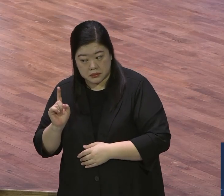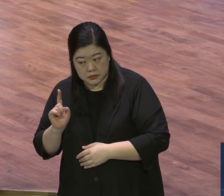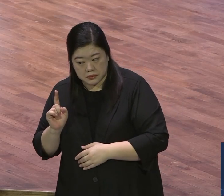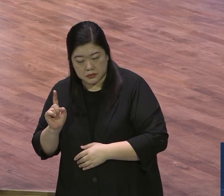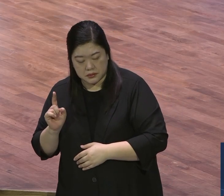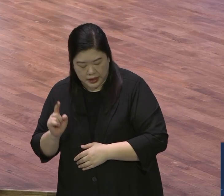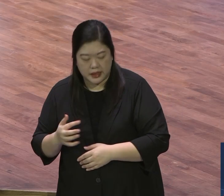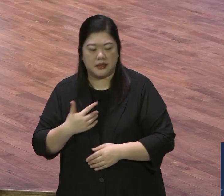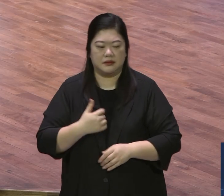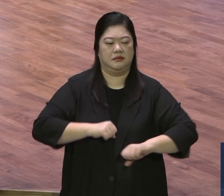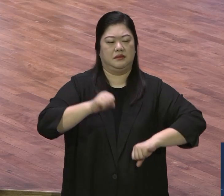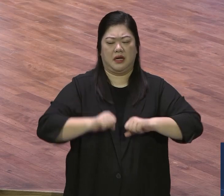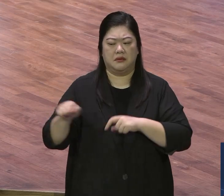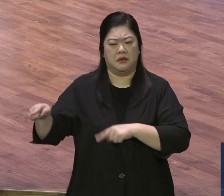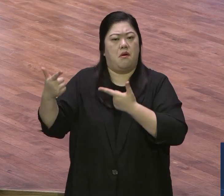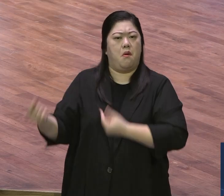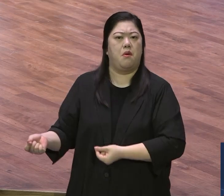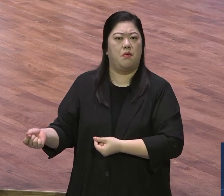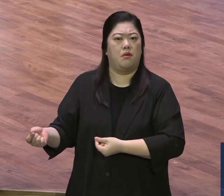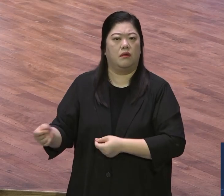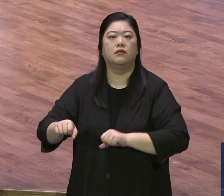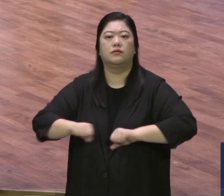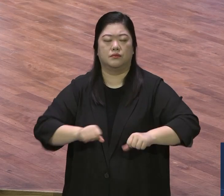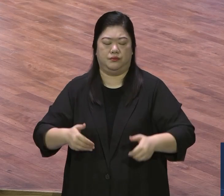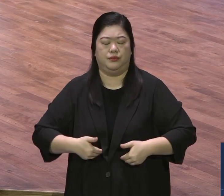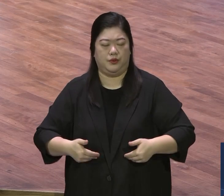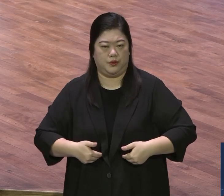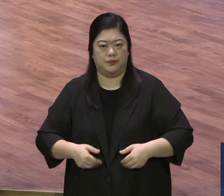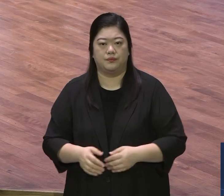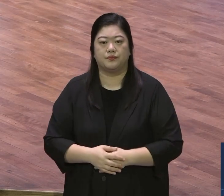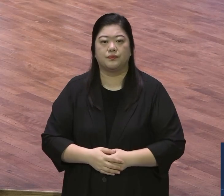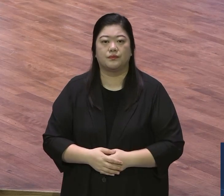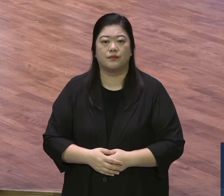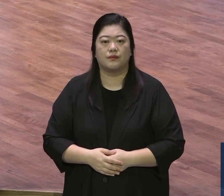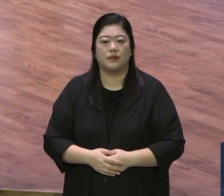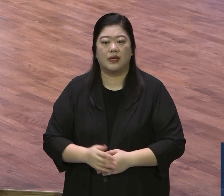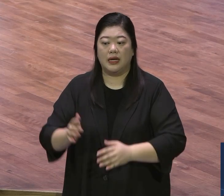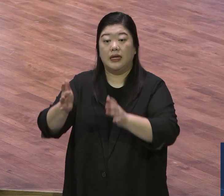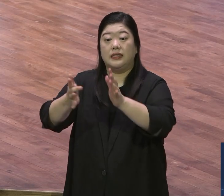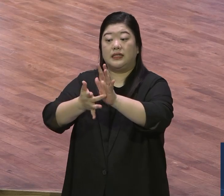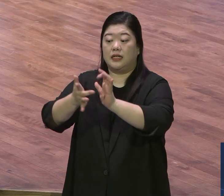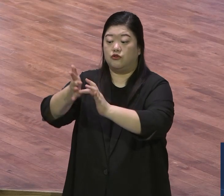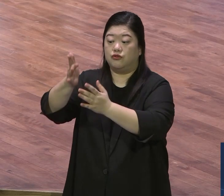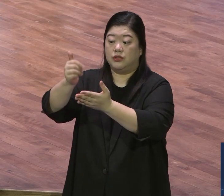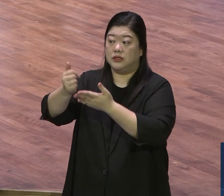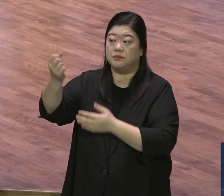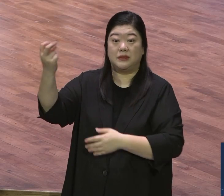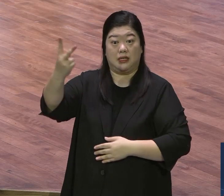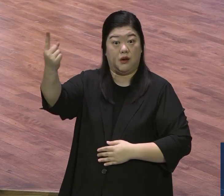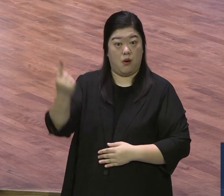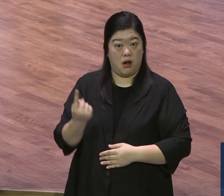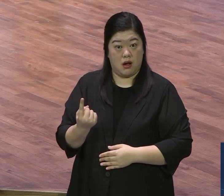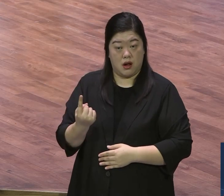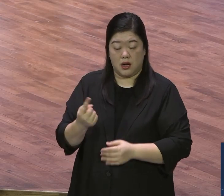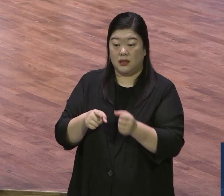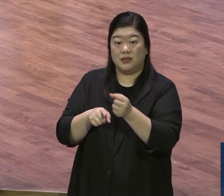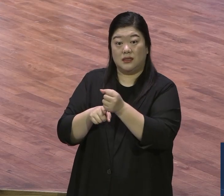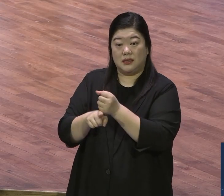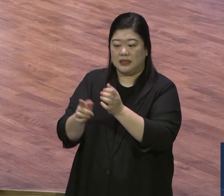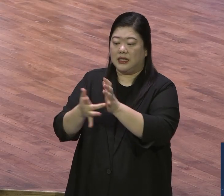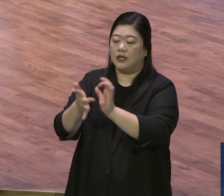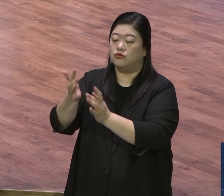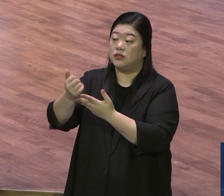이 땅에 오심으로써 새로운 시대가 예수님이 오셨다, 이 말은 완전히 제 창조예요. 예수님이